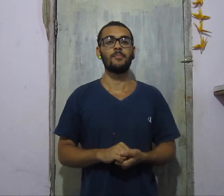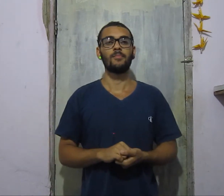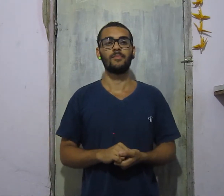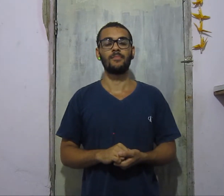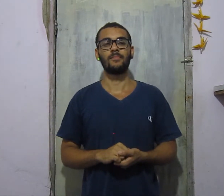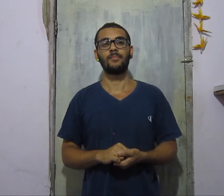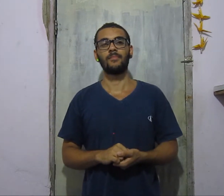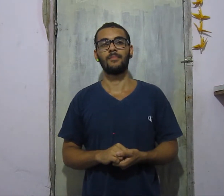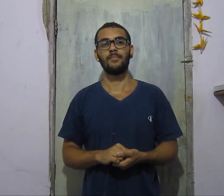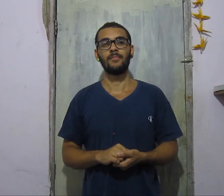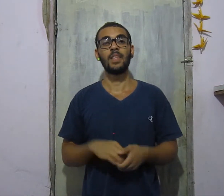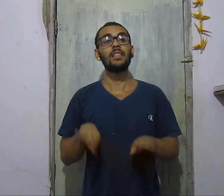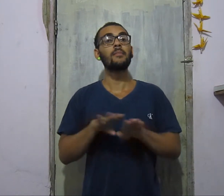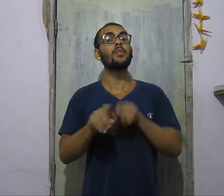gostei.